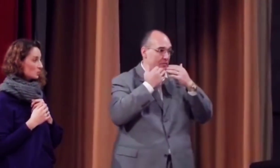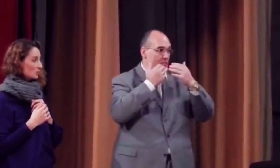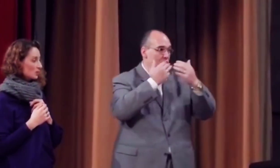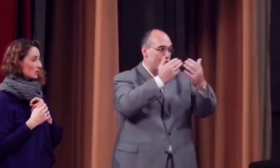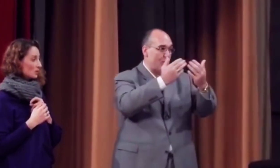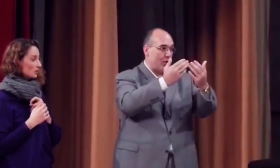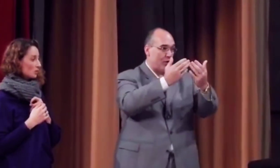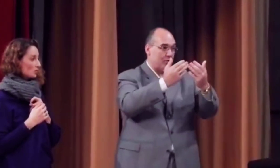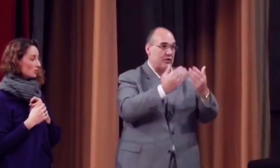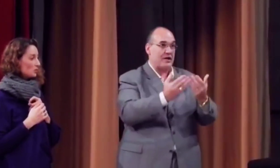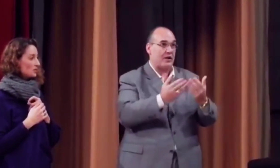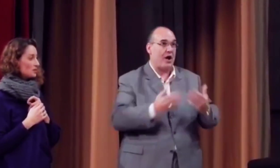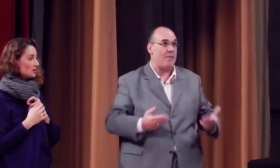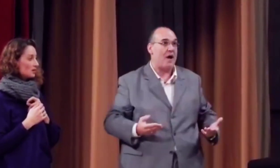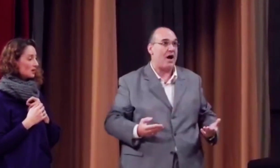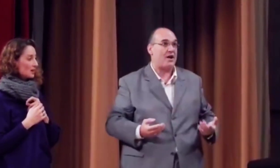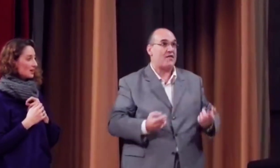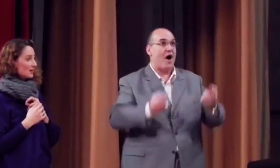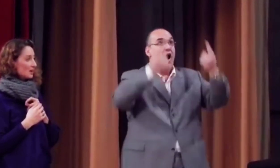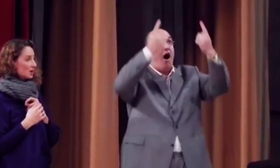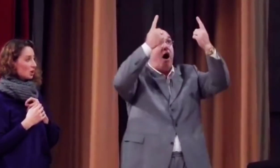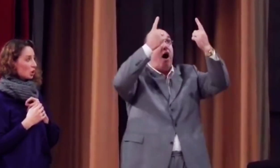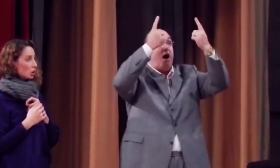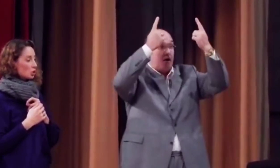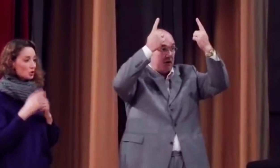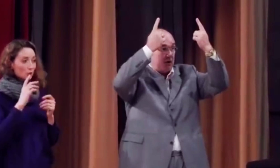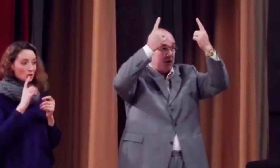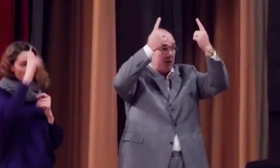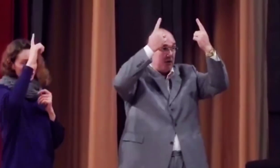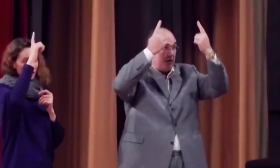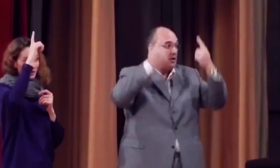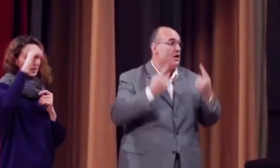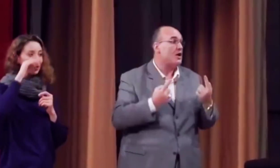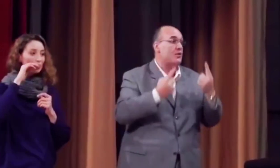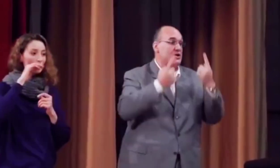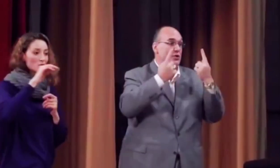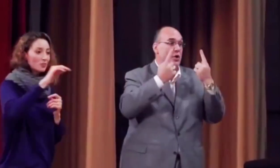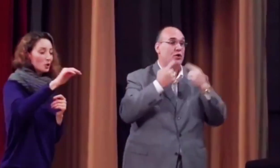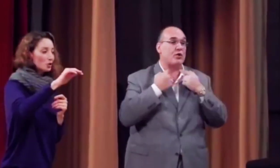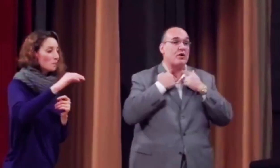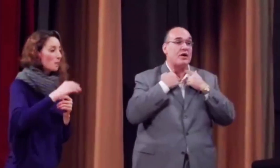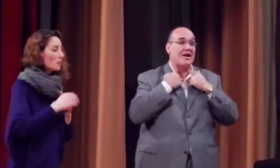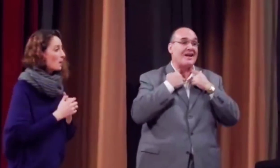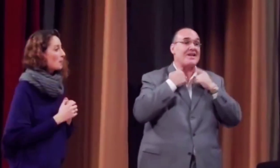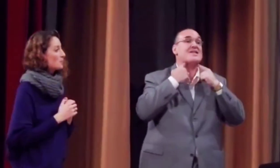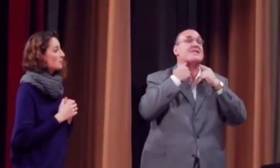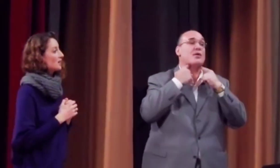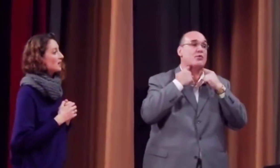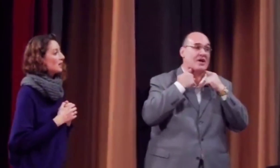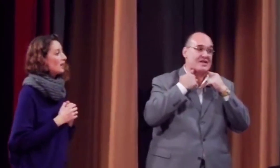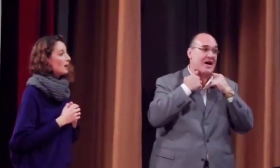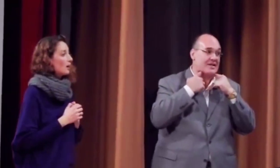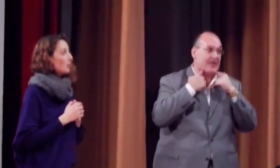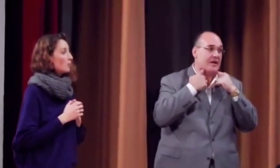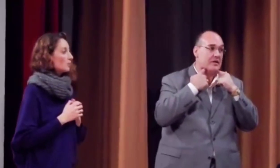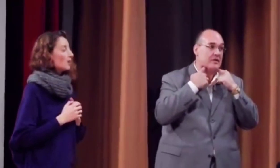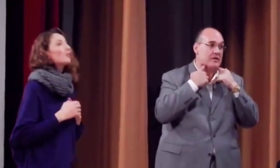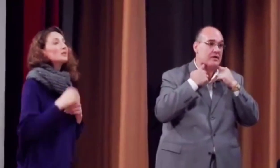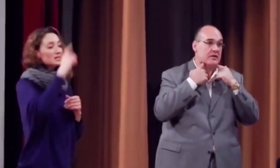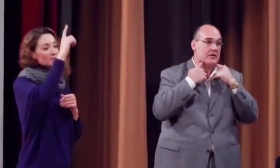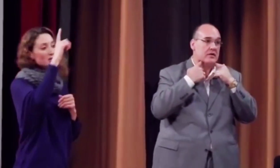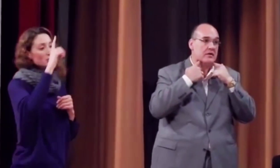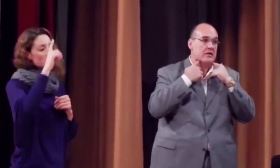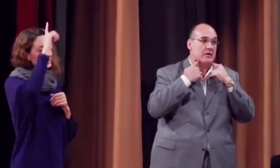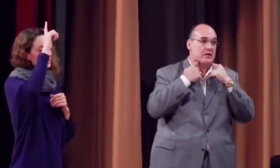vedete che il mio suono non è andato al pari di va. In questo modo la laringe si allunga, si alza.